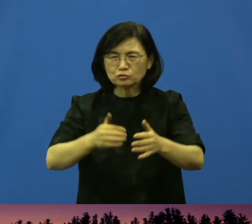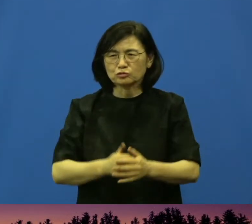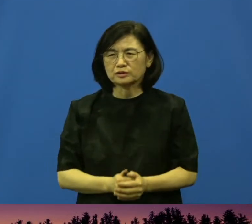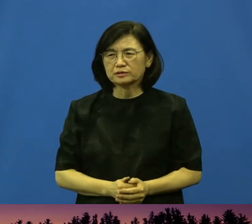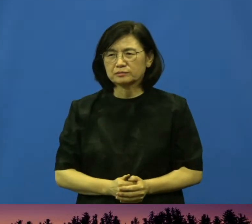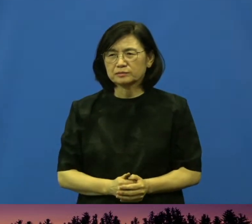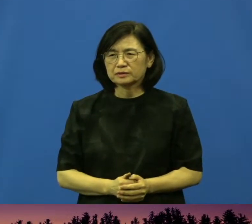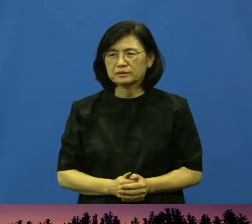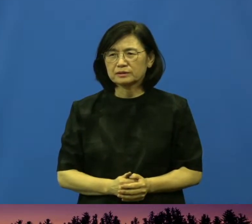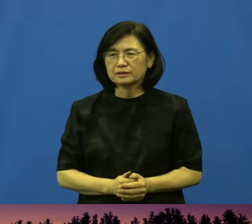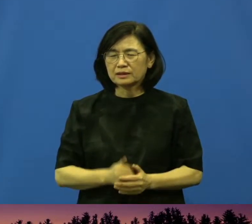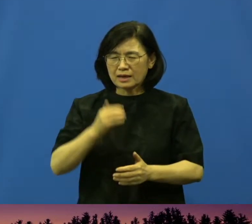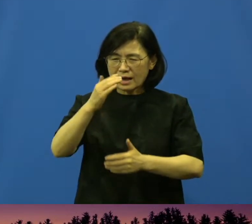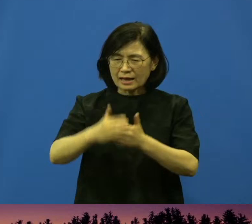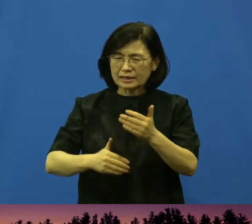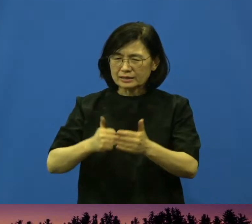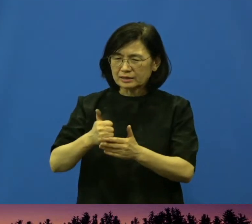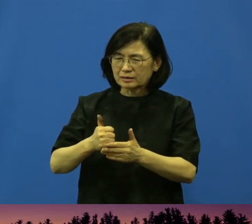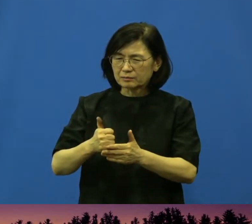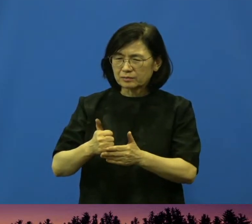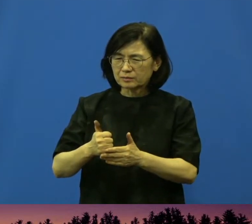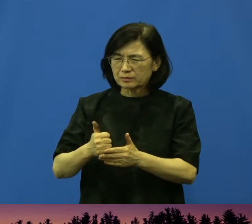살았어요.